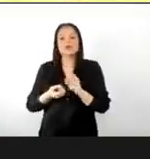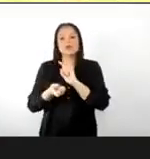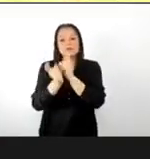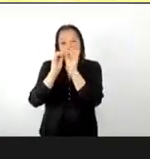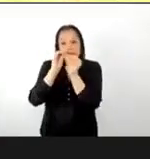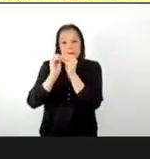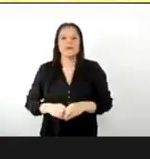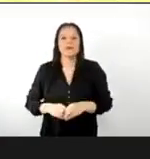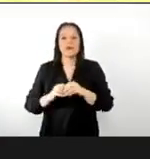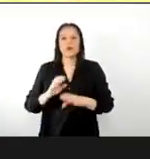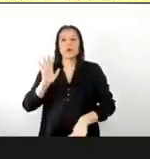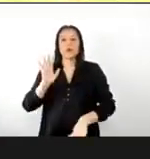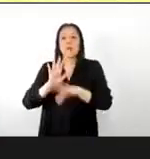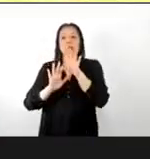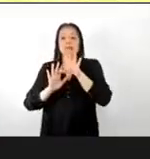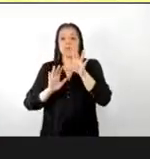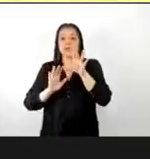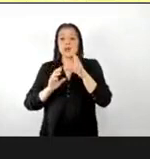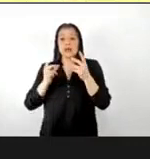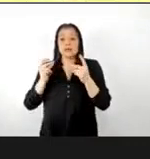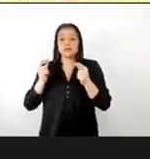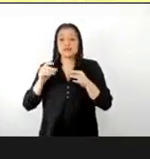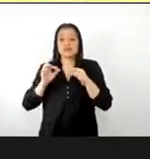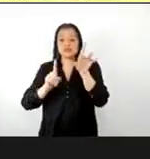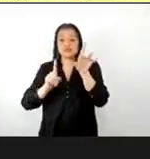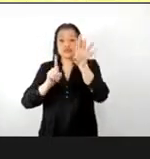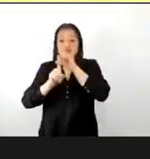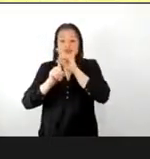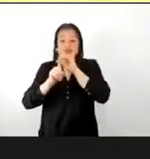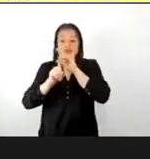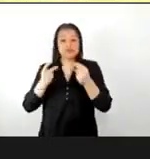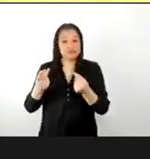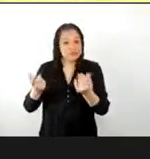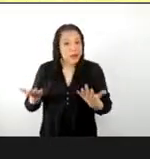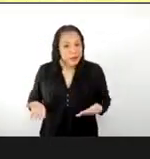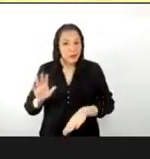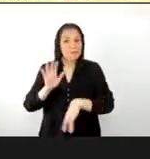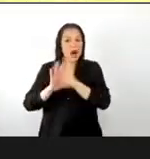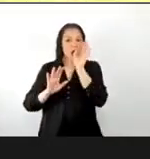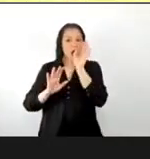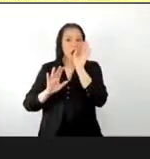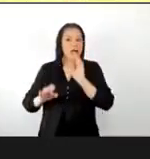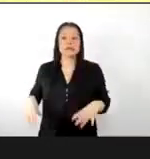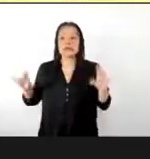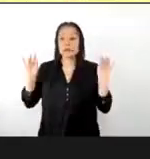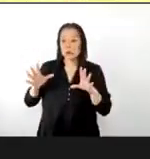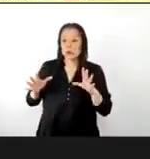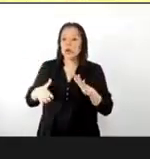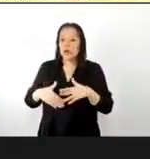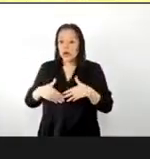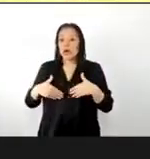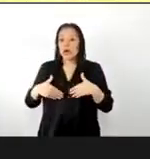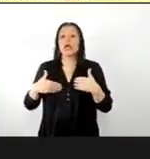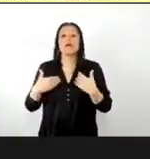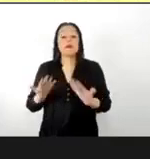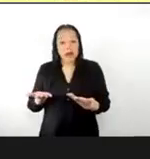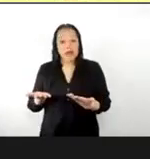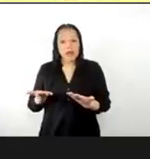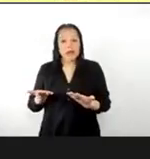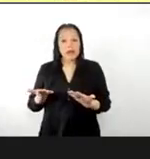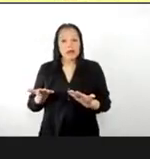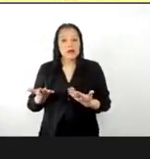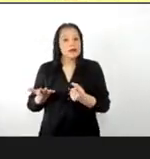más infecciosas, más contagiosas y pueden interferir con la